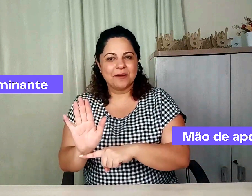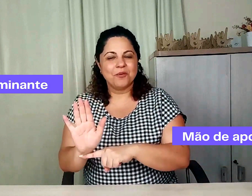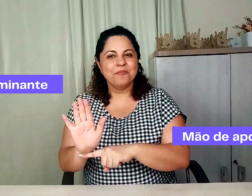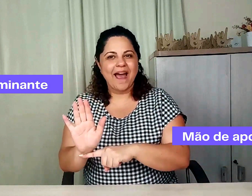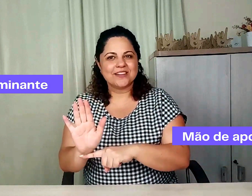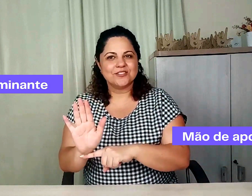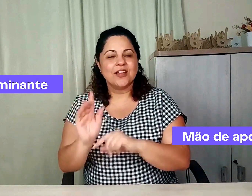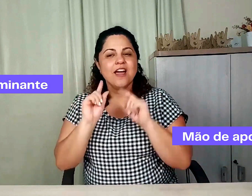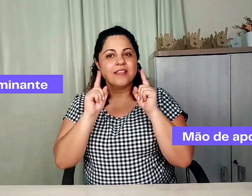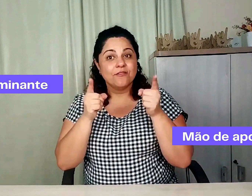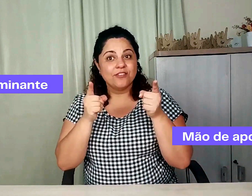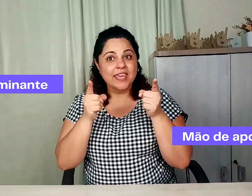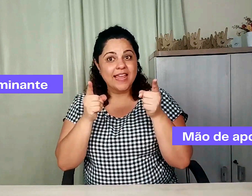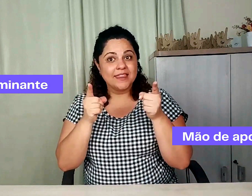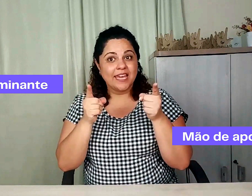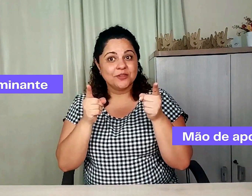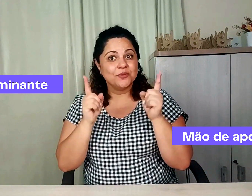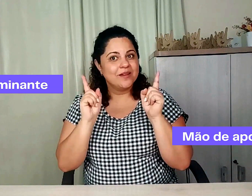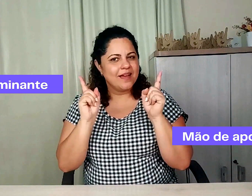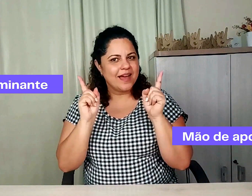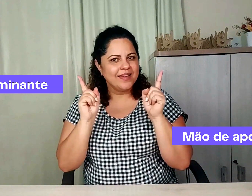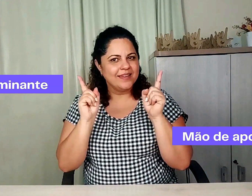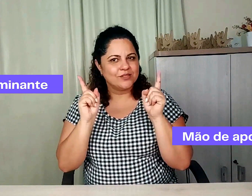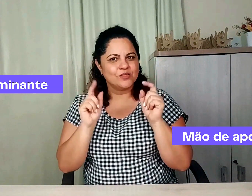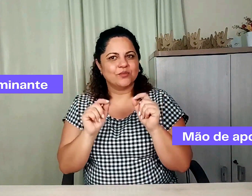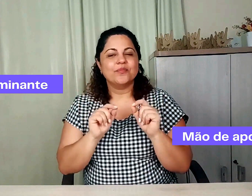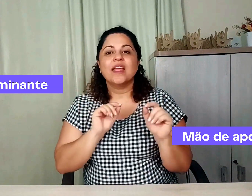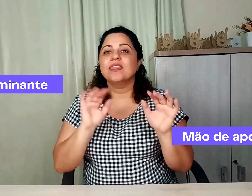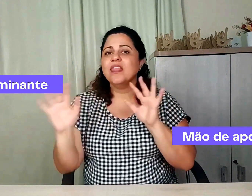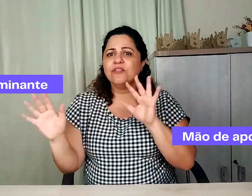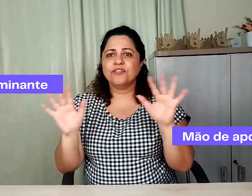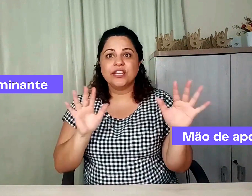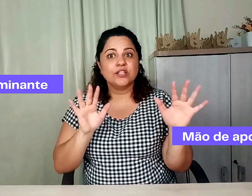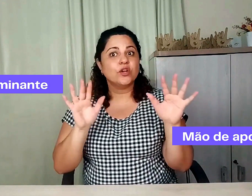por baixo. Fique atento a isso. Não fique